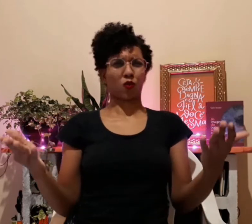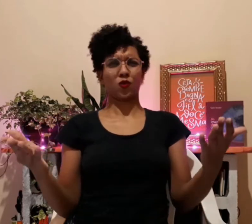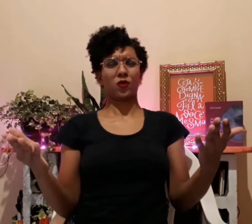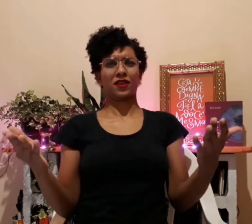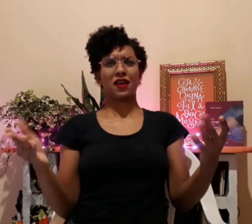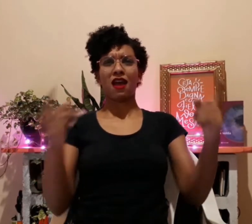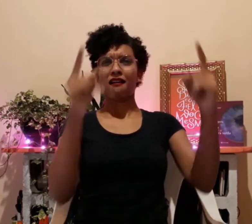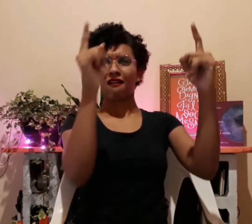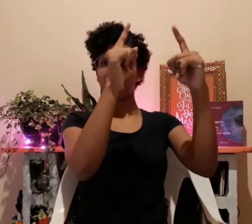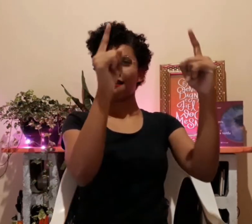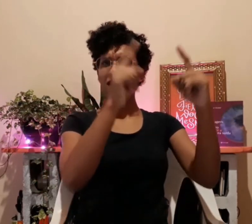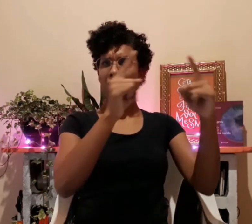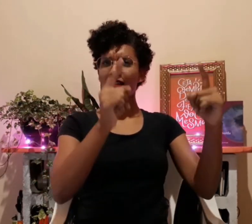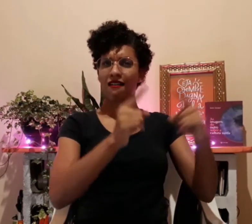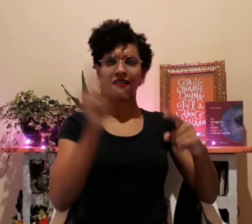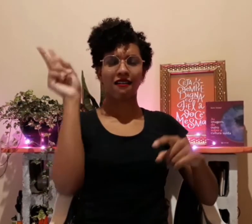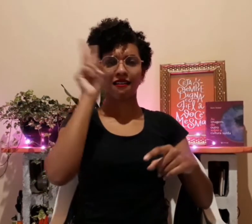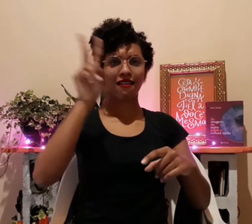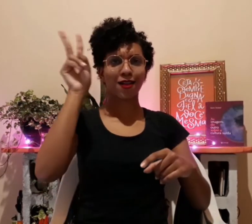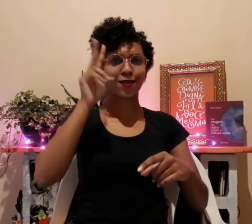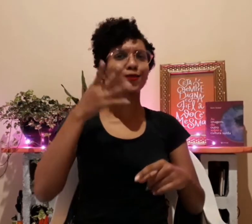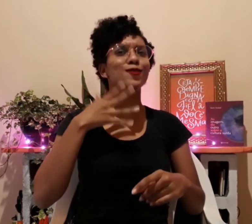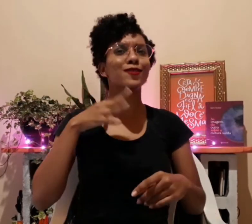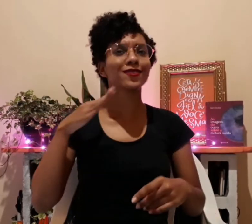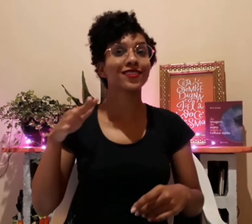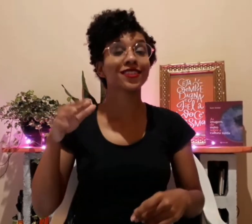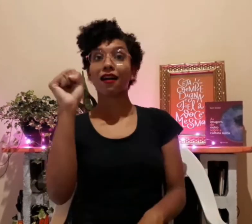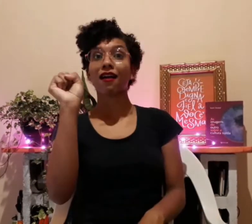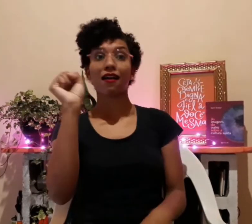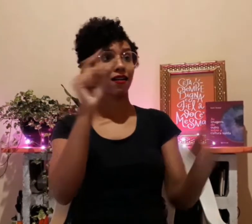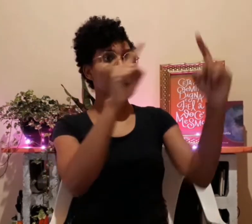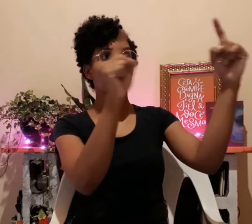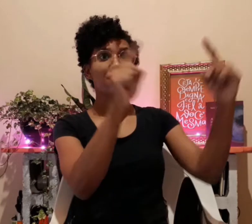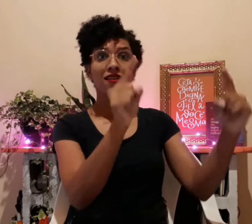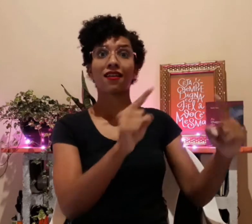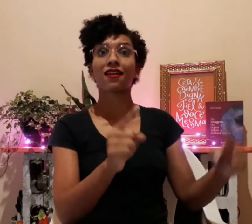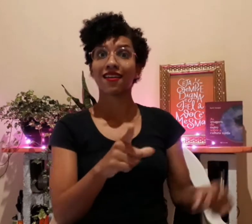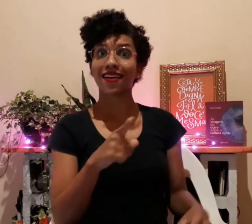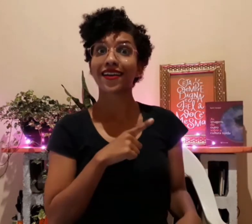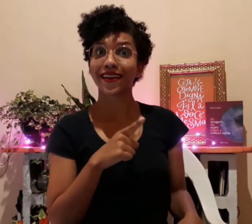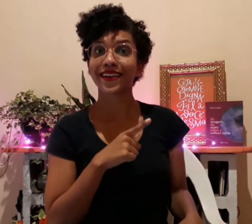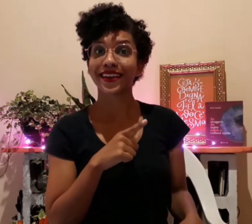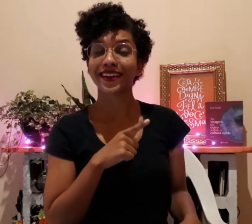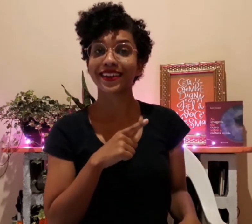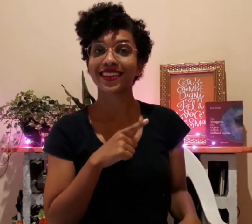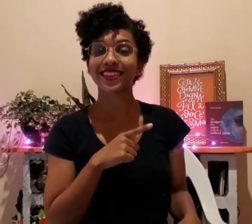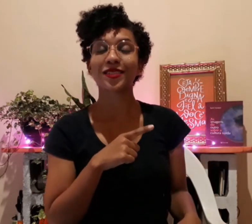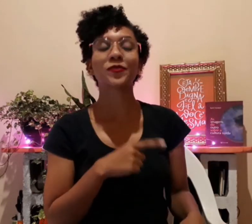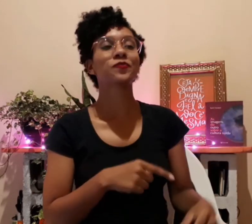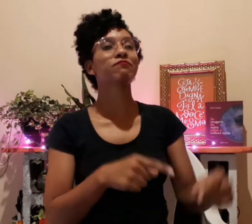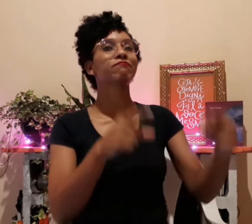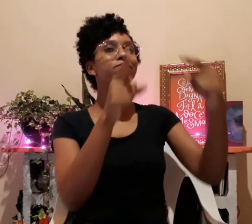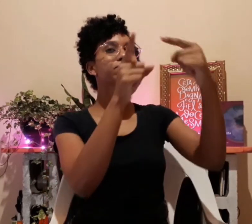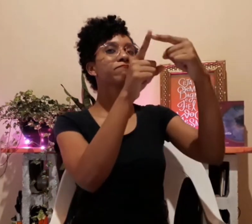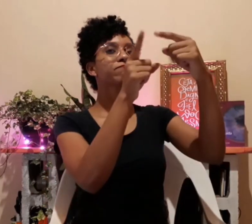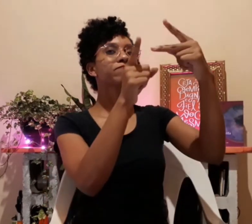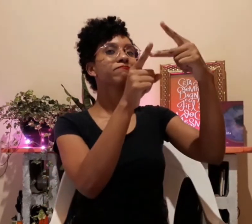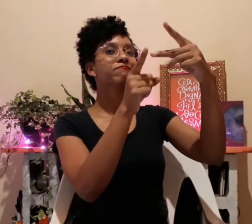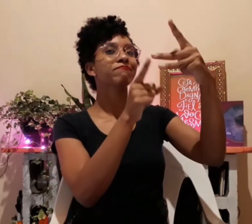assim? Tipos de sinalização de história infantil? Sim, exatamente. Tem tipos diferentes.